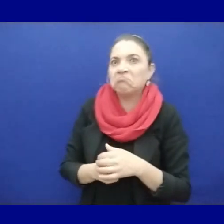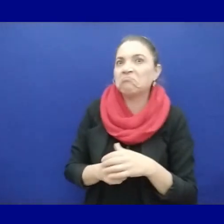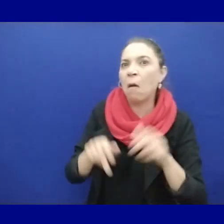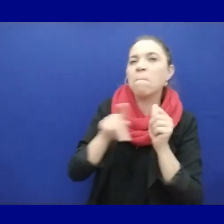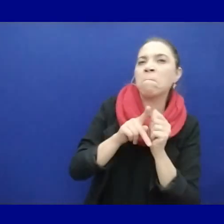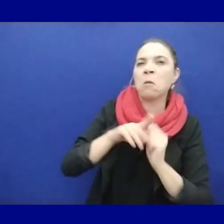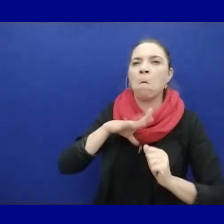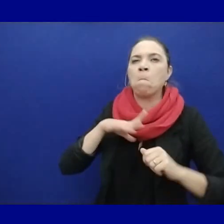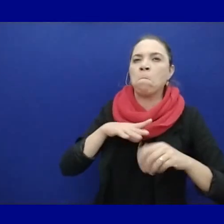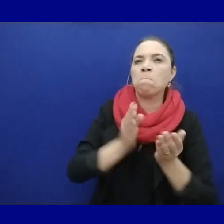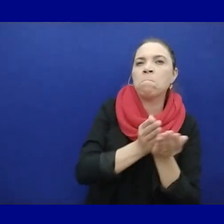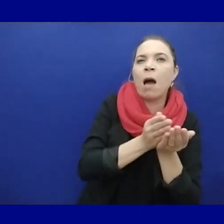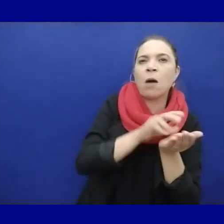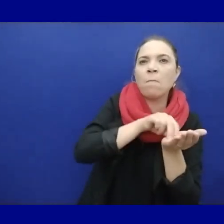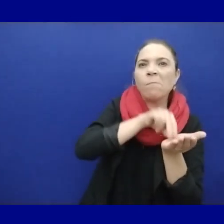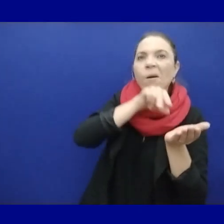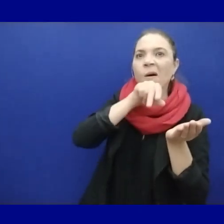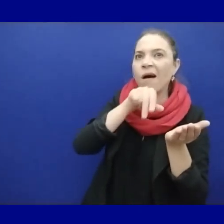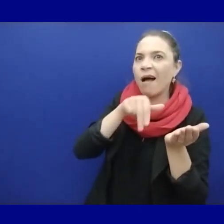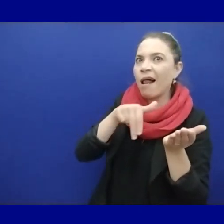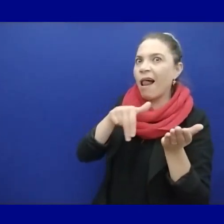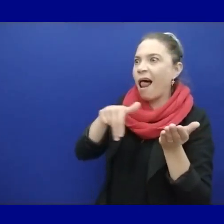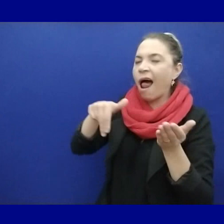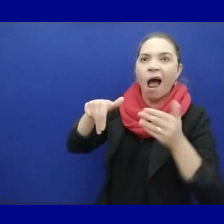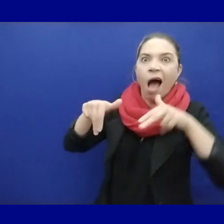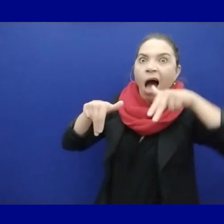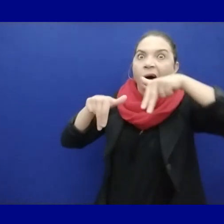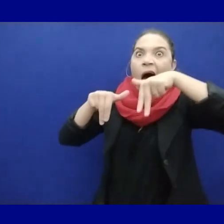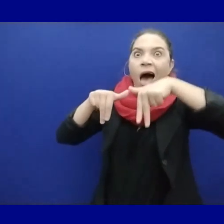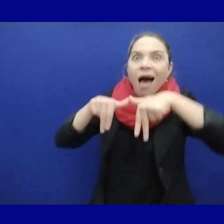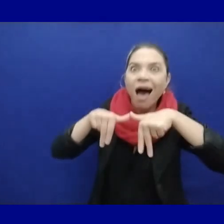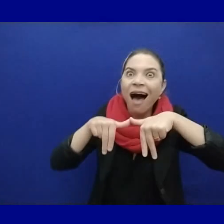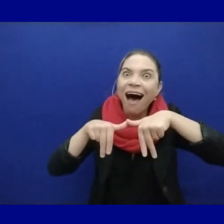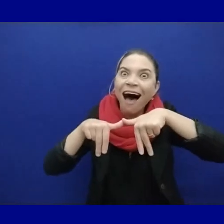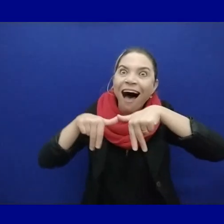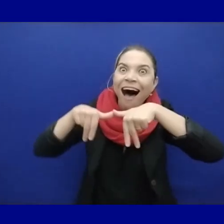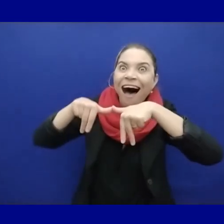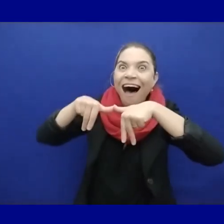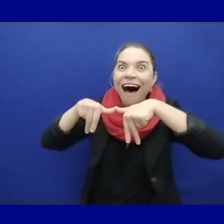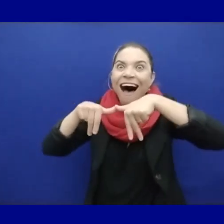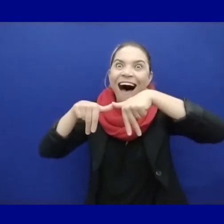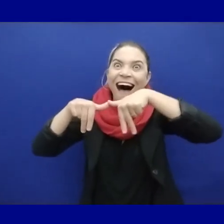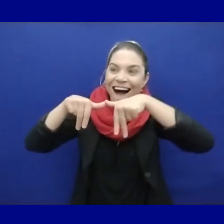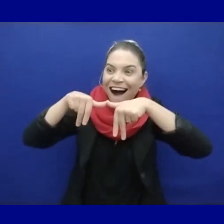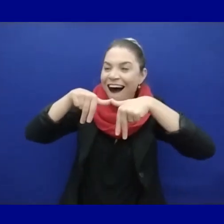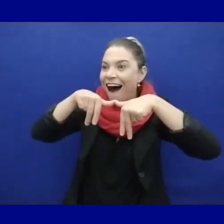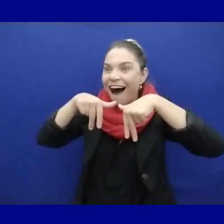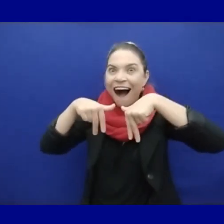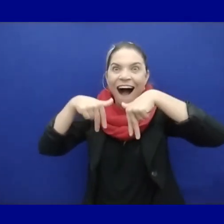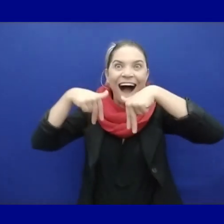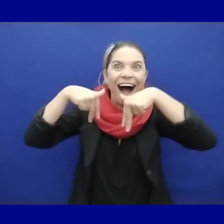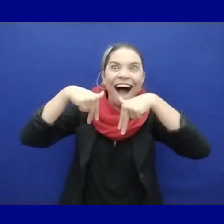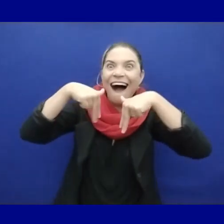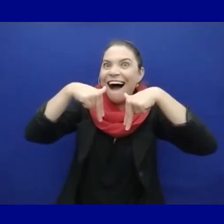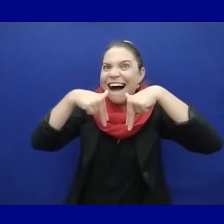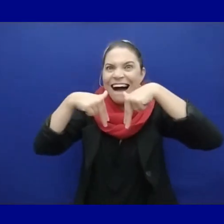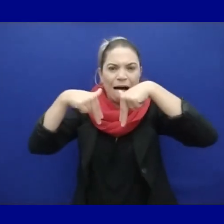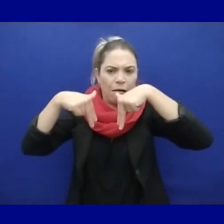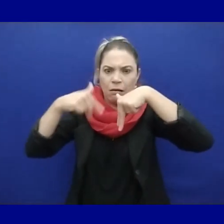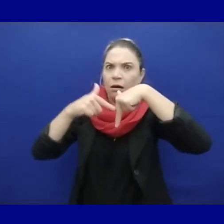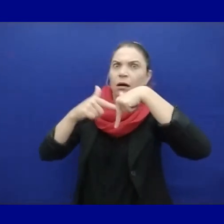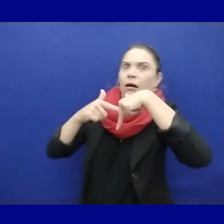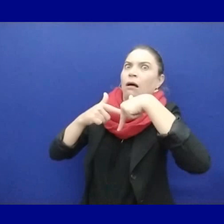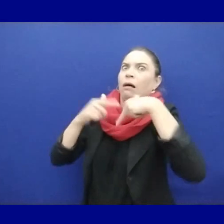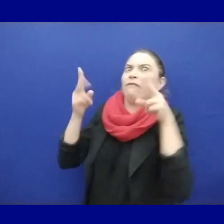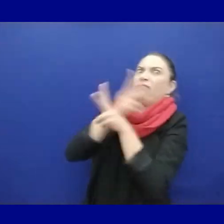Pedro, descendo do barco, andou por sobre as águas e foi ter com Jesus. Reparando, porém, na força do vento,